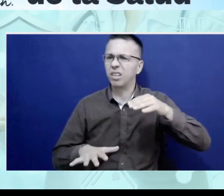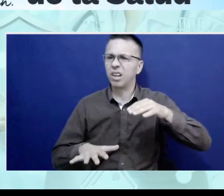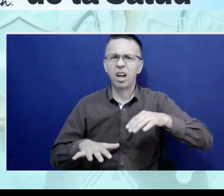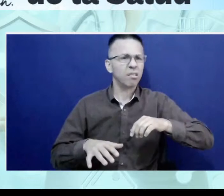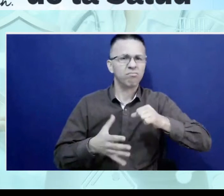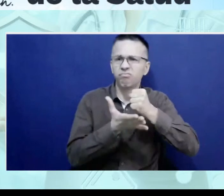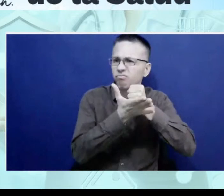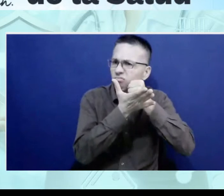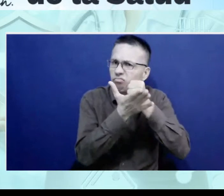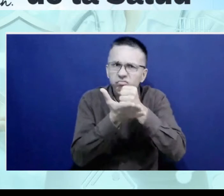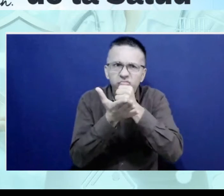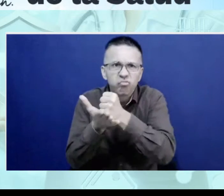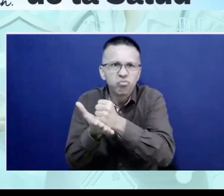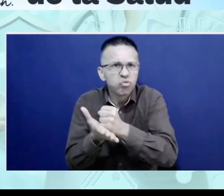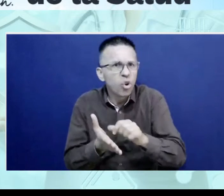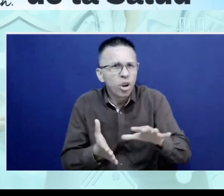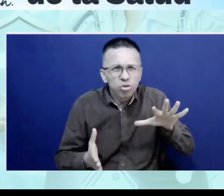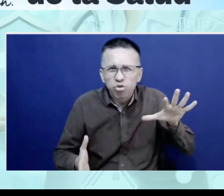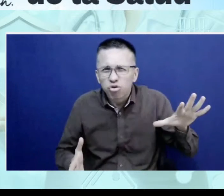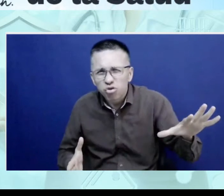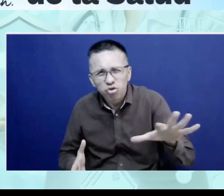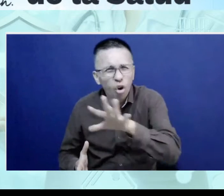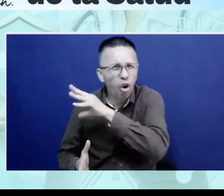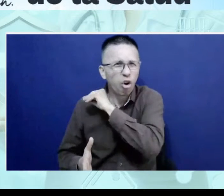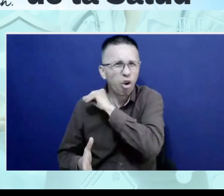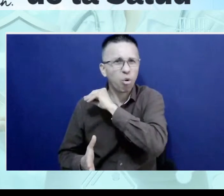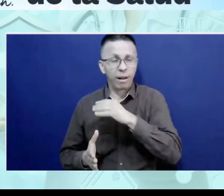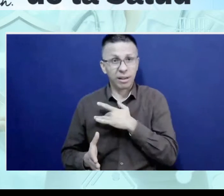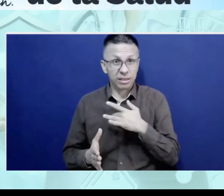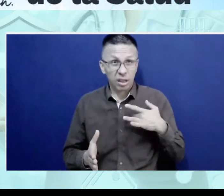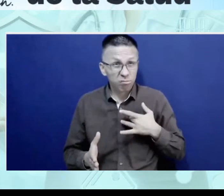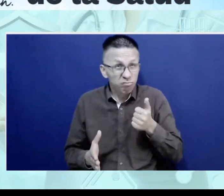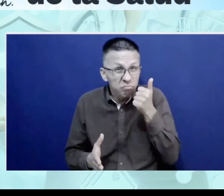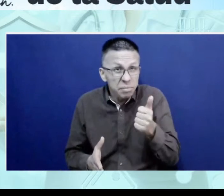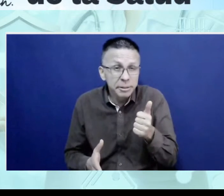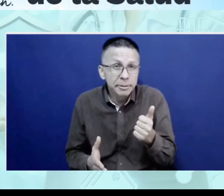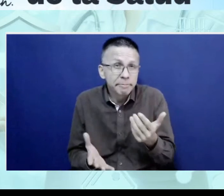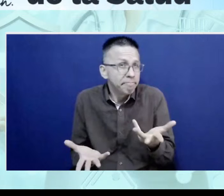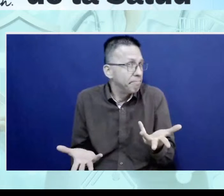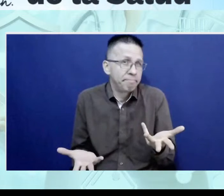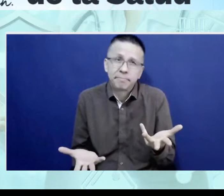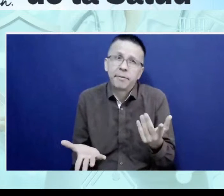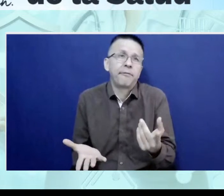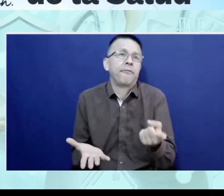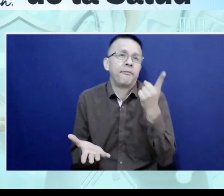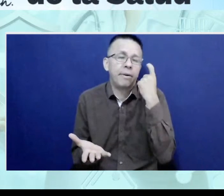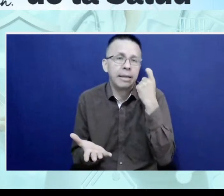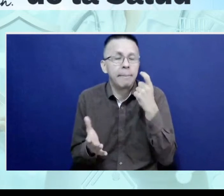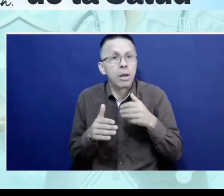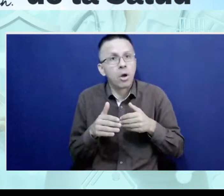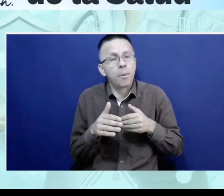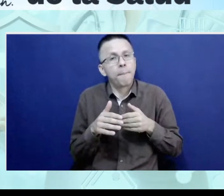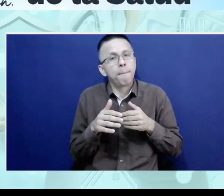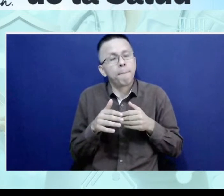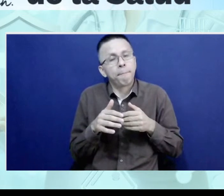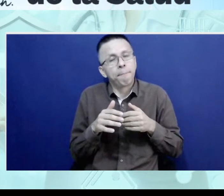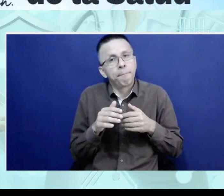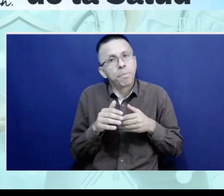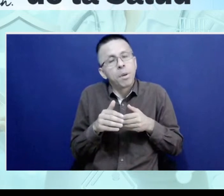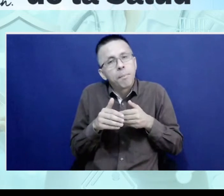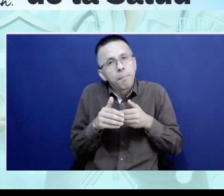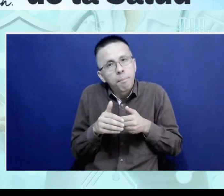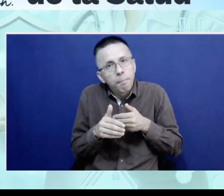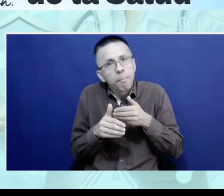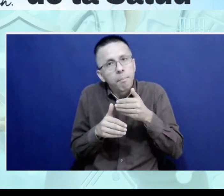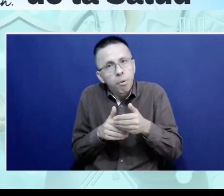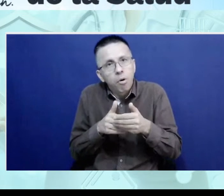o todas las situaciones que presentamos en salud, pero poco a poco hemos venido trabajando con todas las